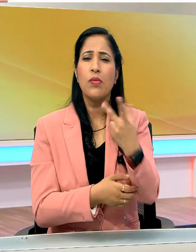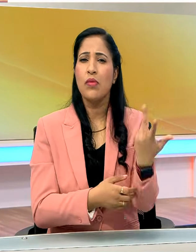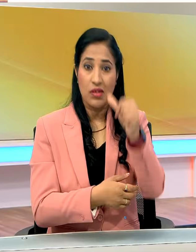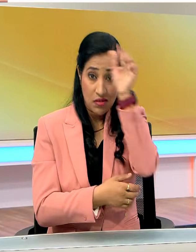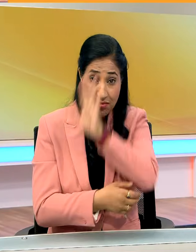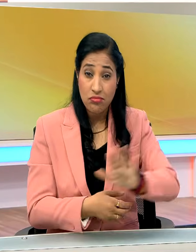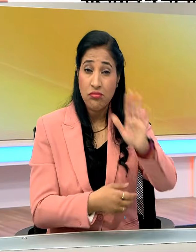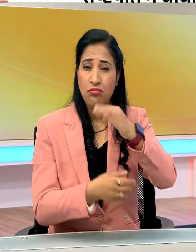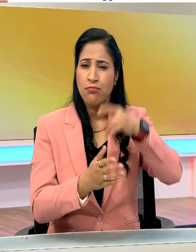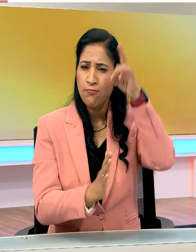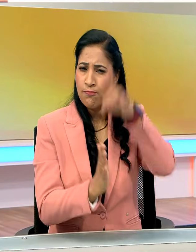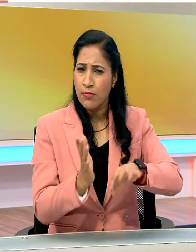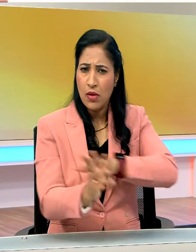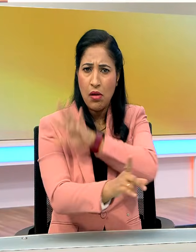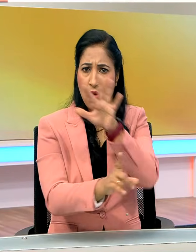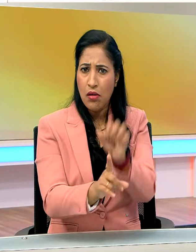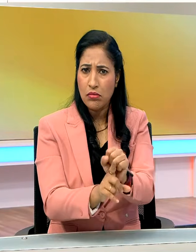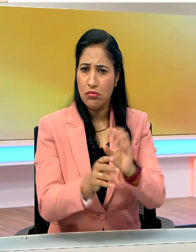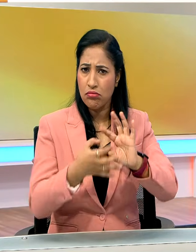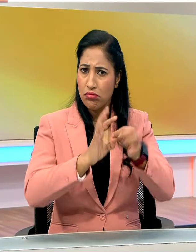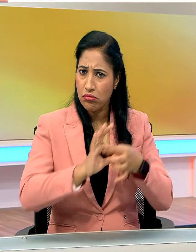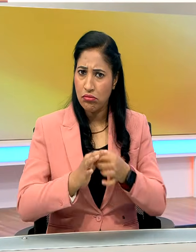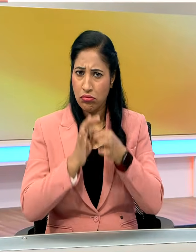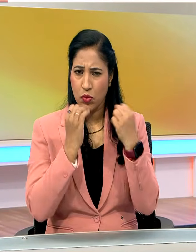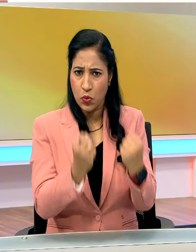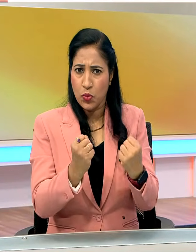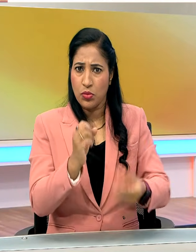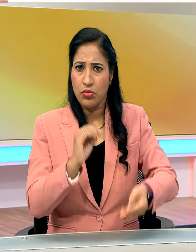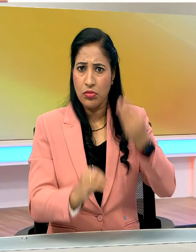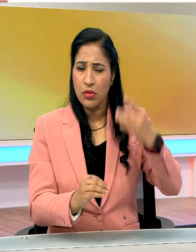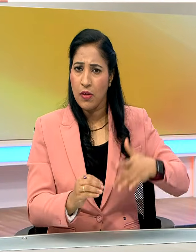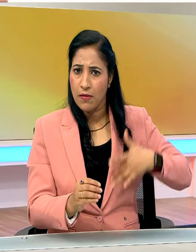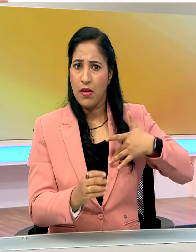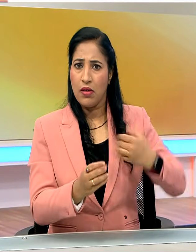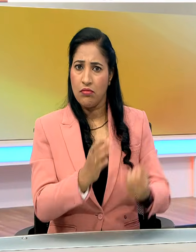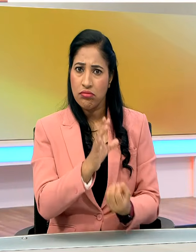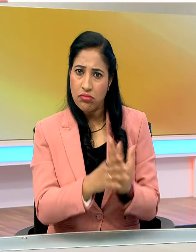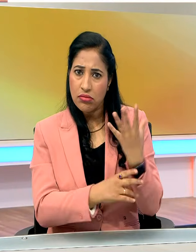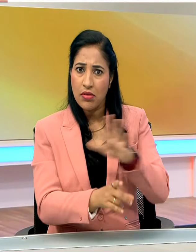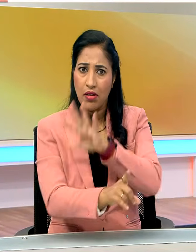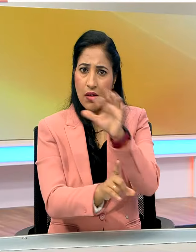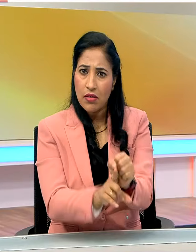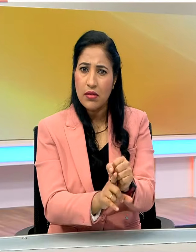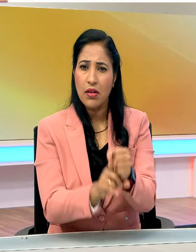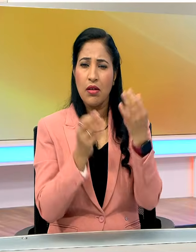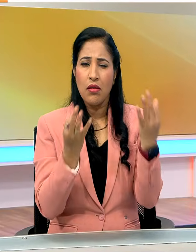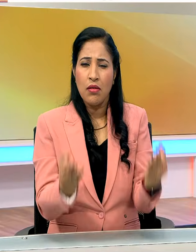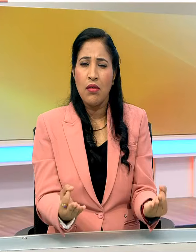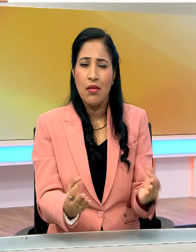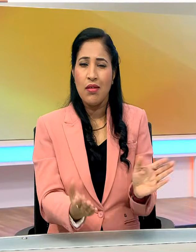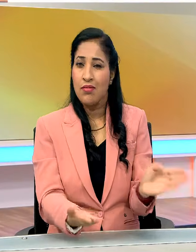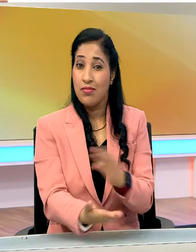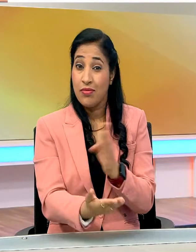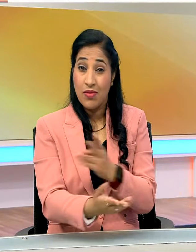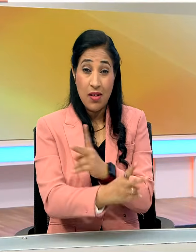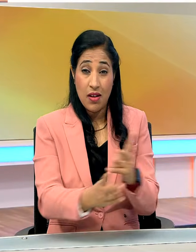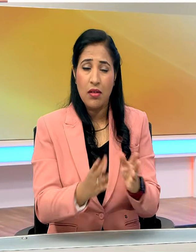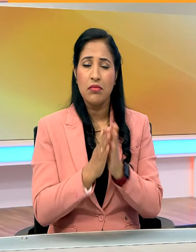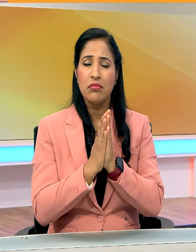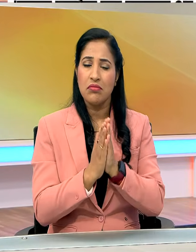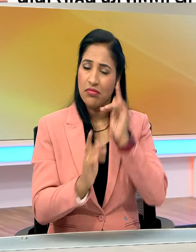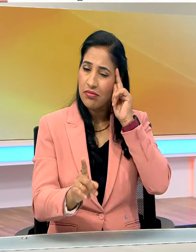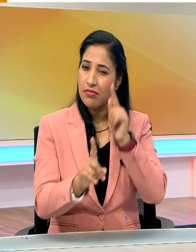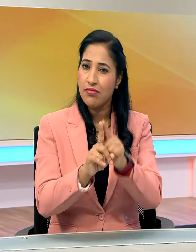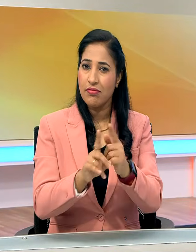में एक गहरी सांस्कृतिक एकता है, जो यहाँ की भावभूमि से उत्पन्न सांस्कृतिक और आध्यात्मिक मूल्यों पर आधारित